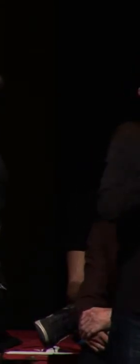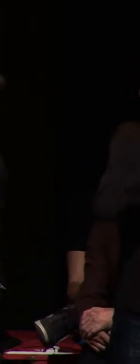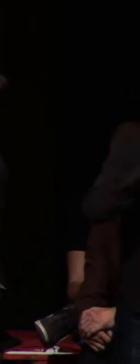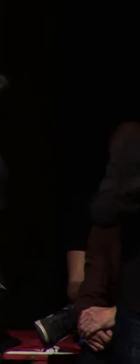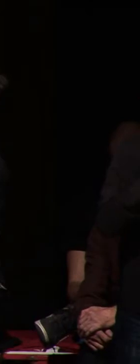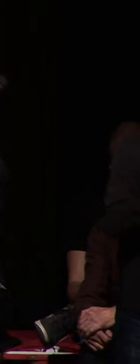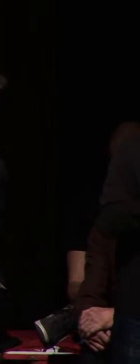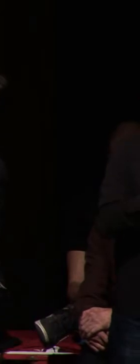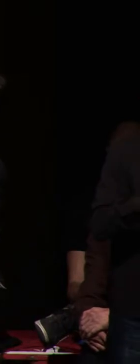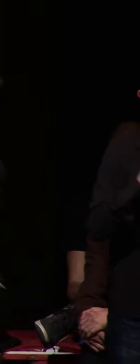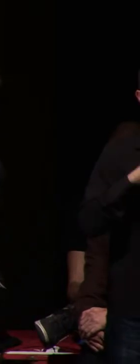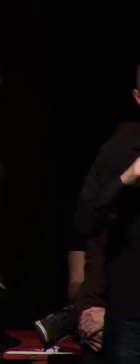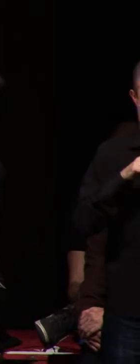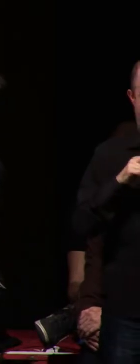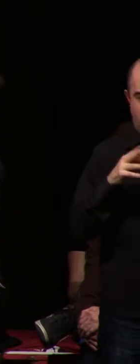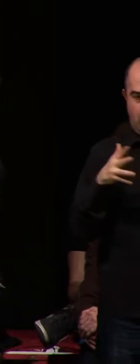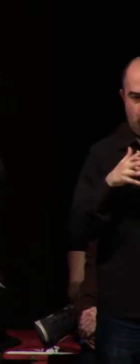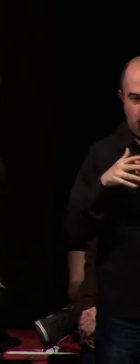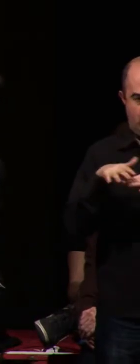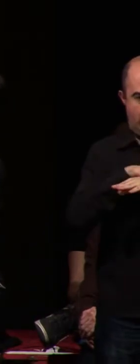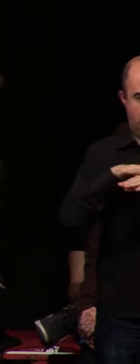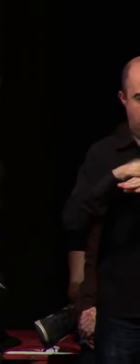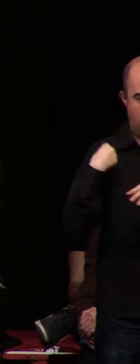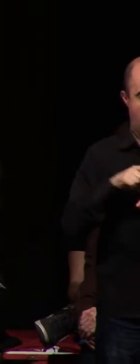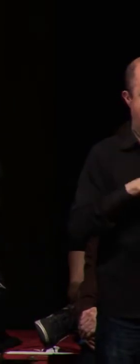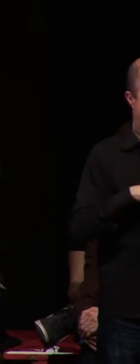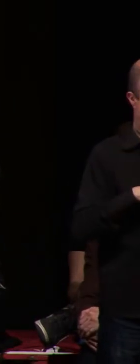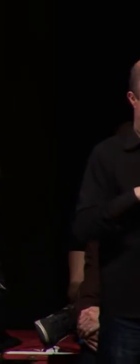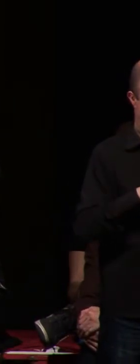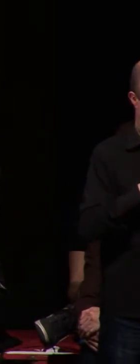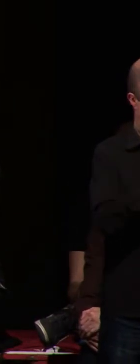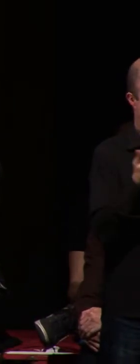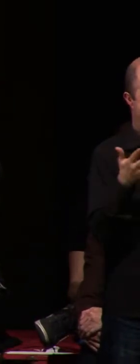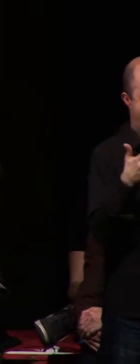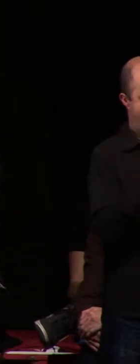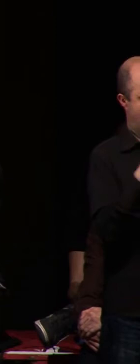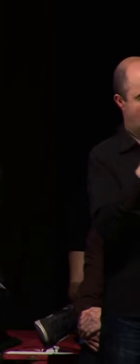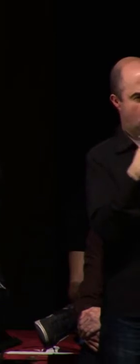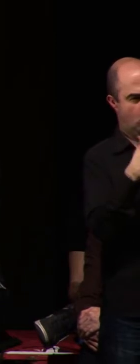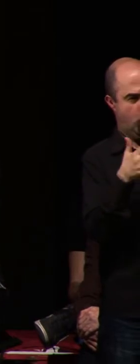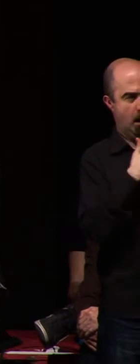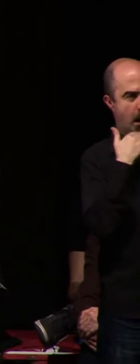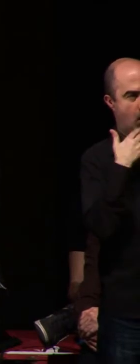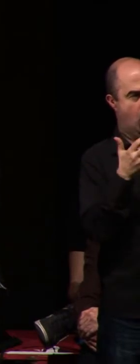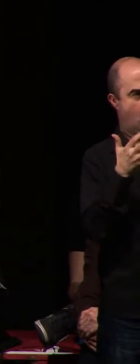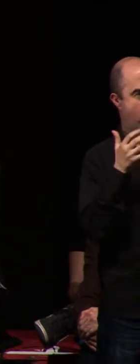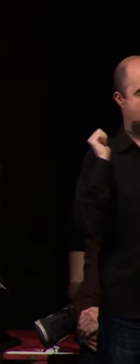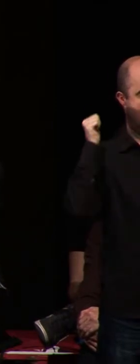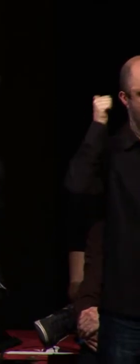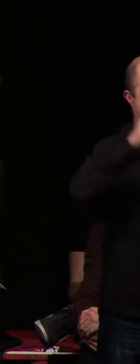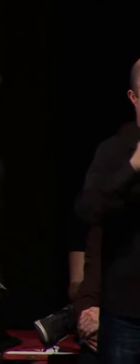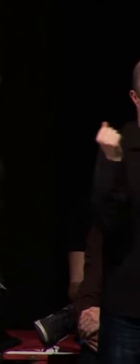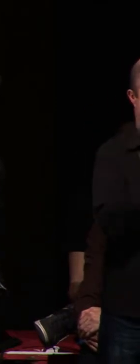de construir estructures d'estat a la vegada que destrueixen totes aquelles estructures que va guanyar i conquerir